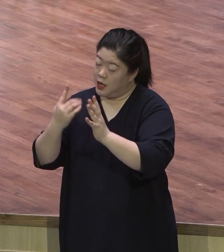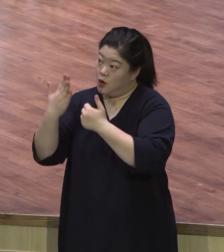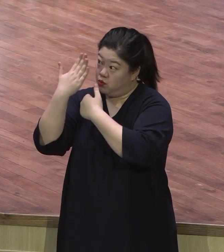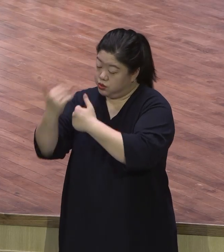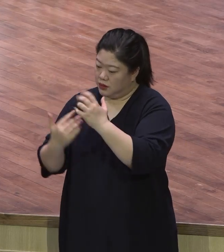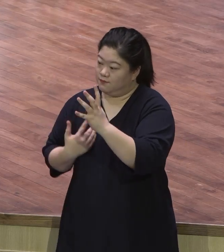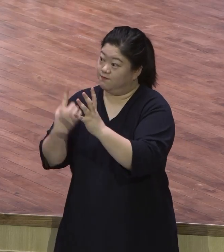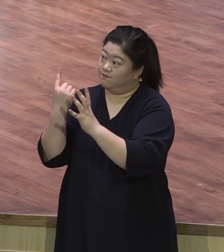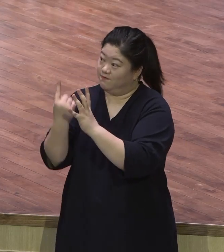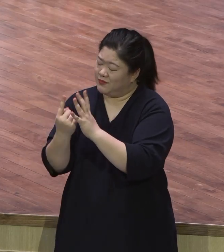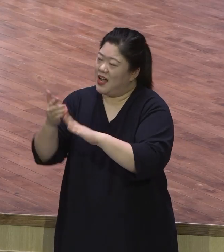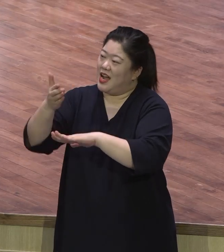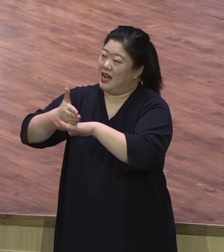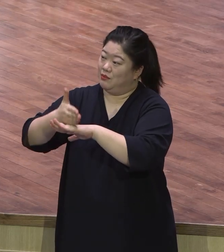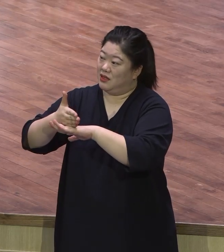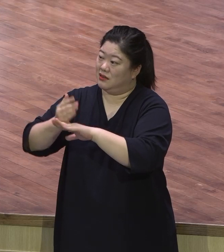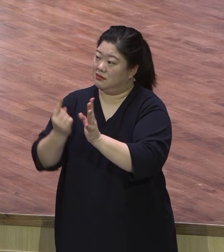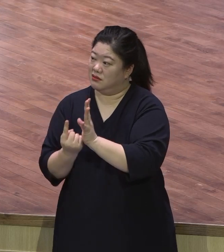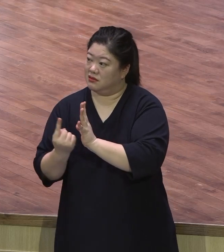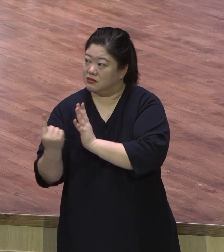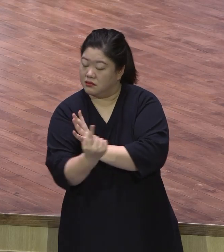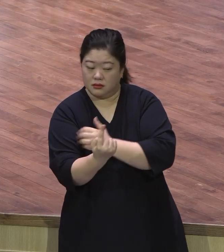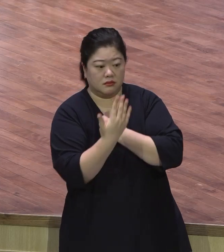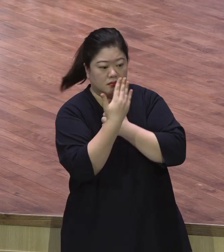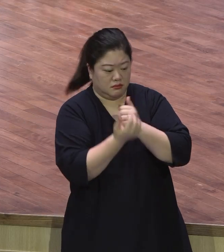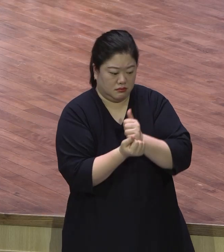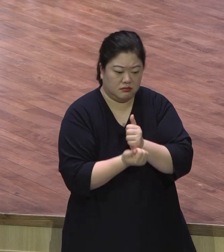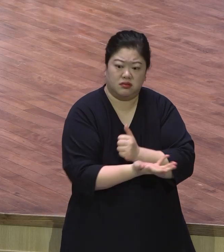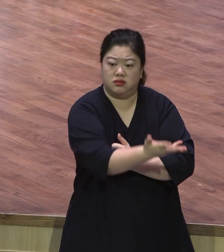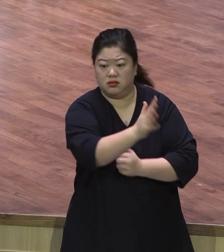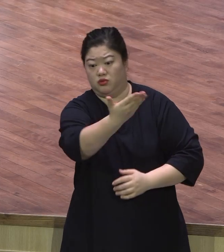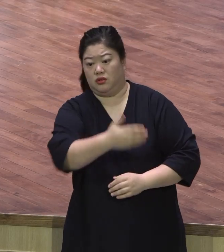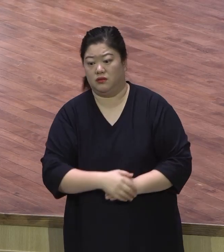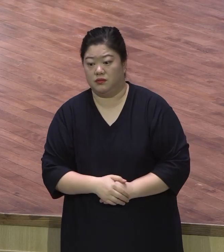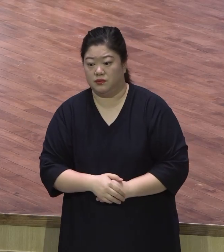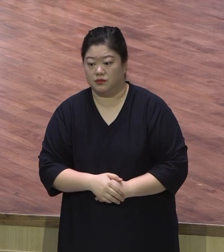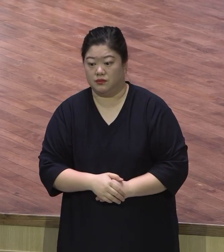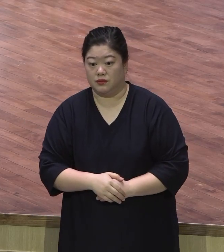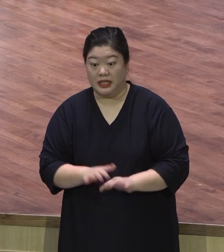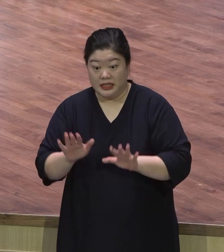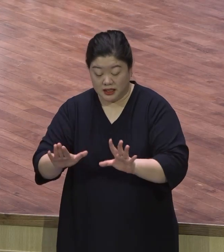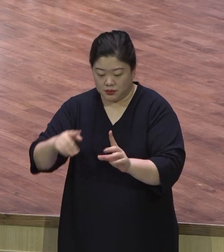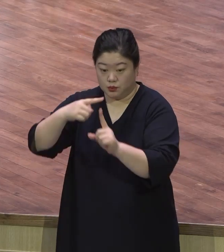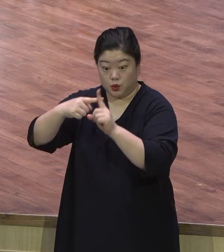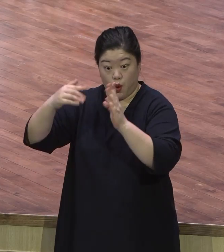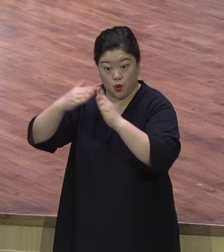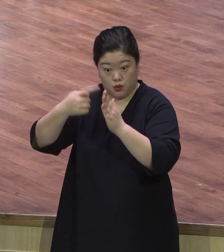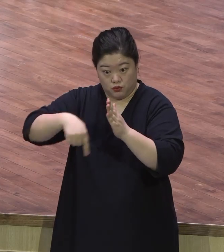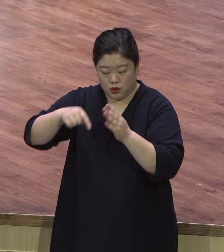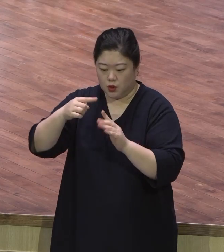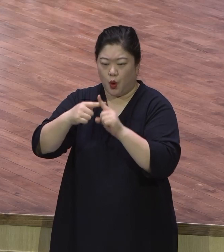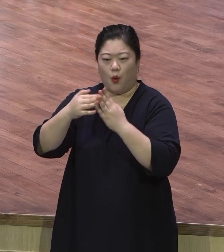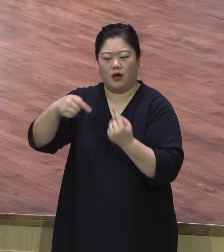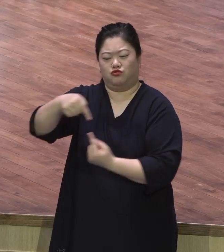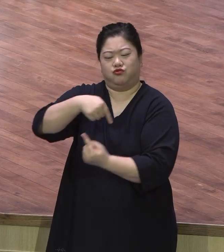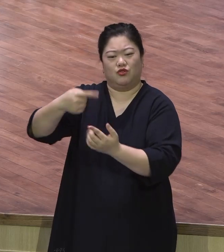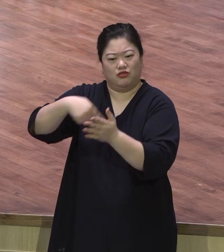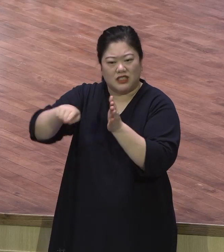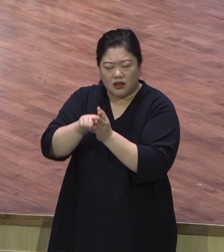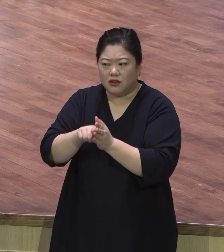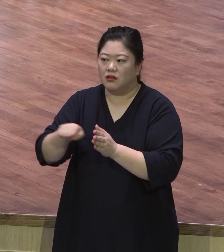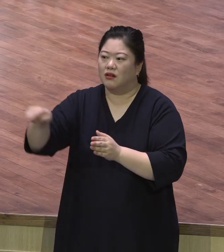분들이 있습니다. 이 교회가 세워져서 지금까지 유지되기 위해서는 이 교회가 부흥되기 위해서 눈에 보이지 않는 허신자들이